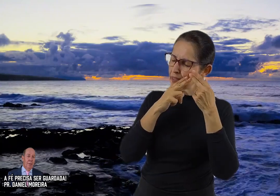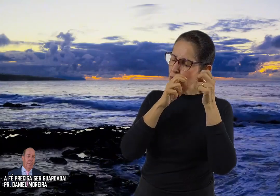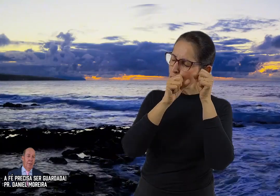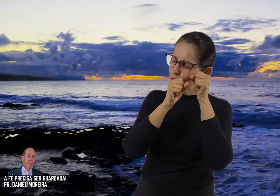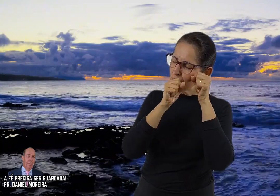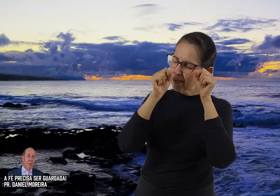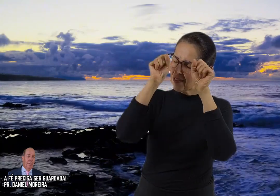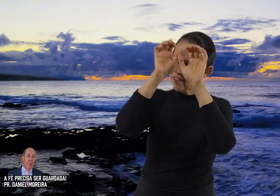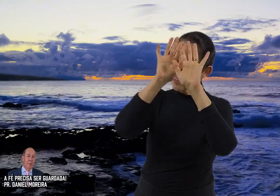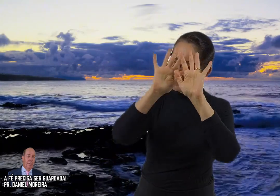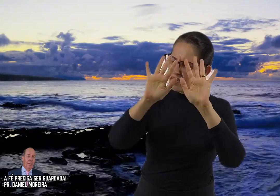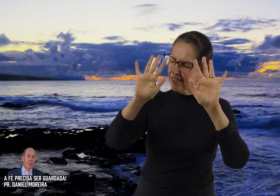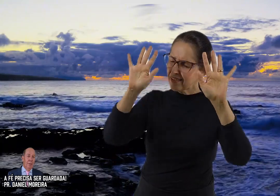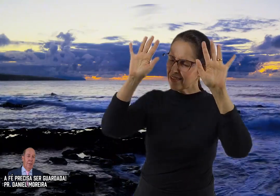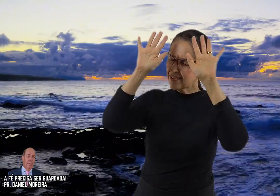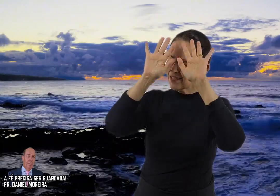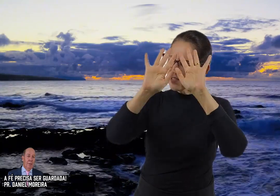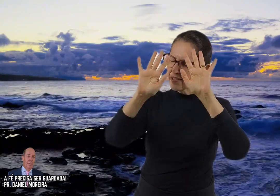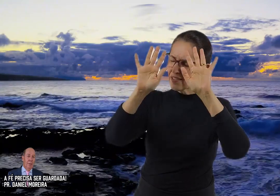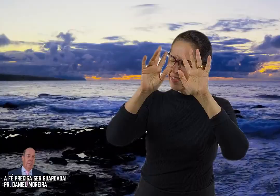sonho.